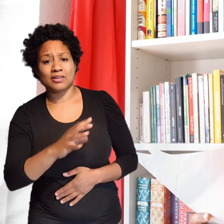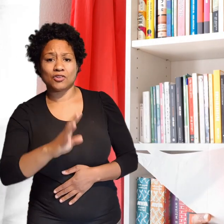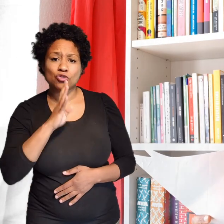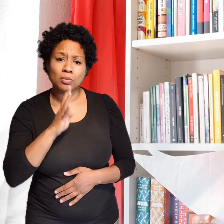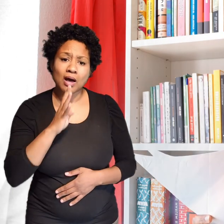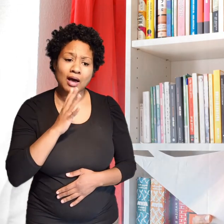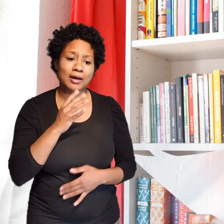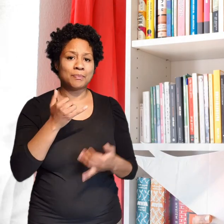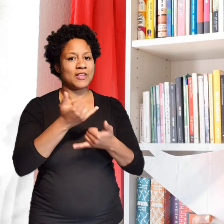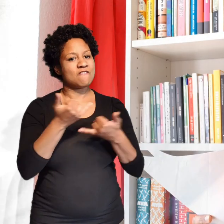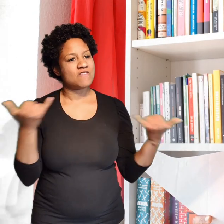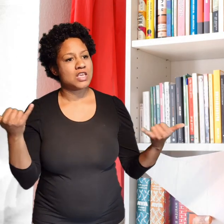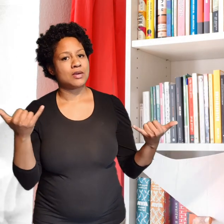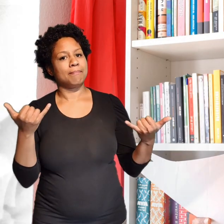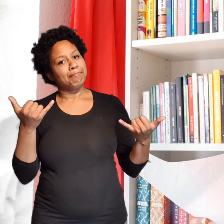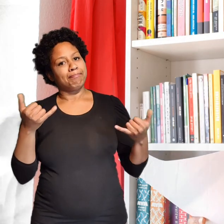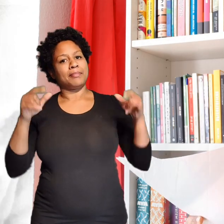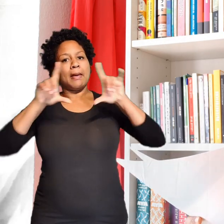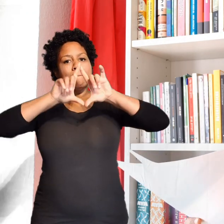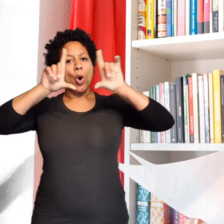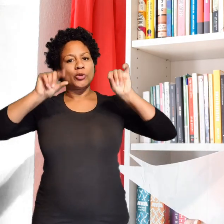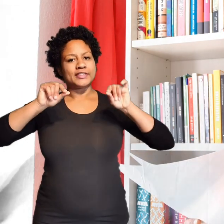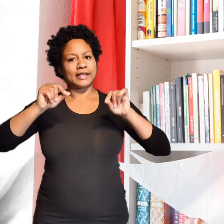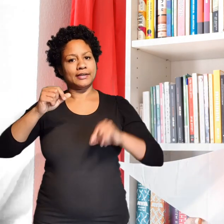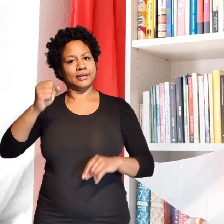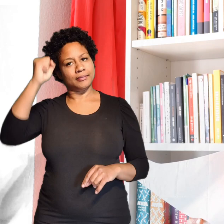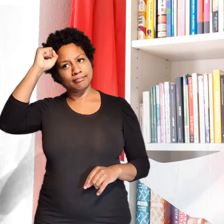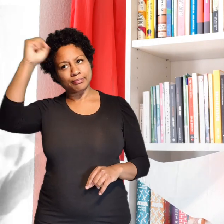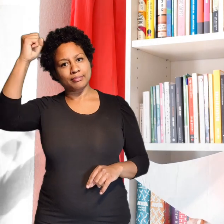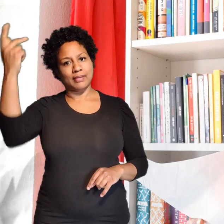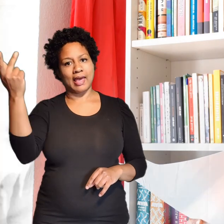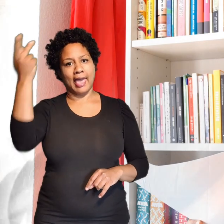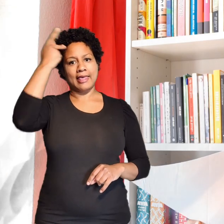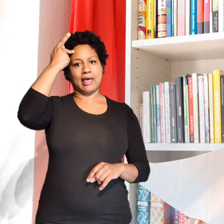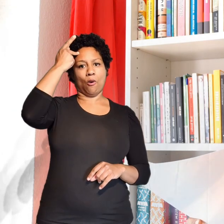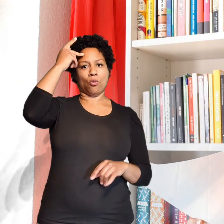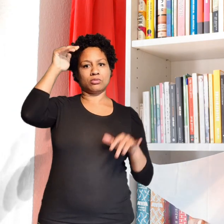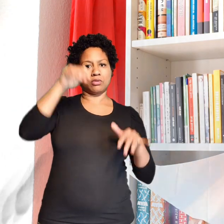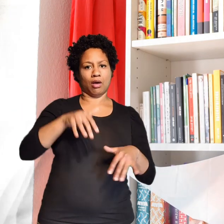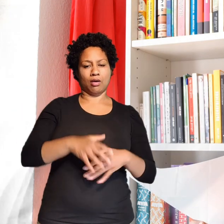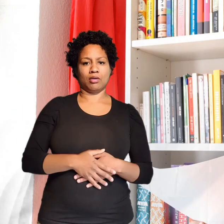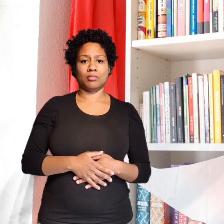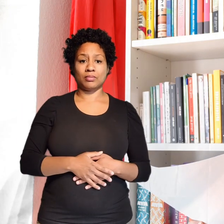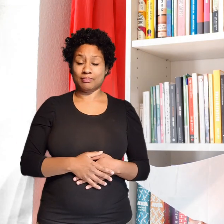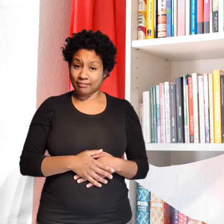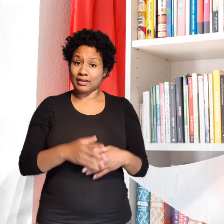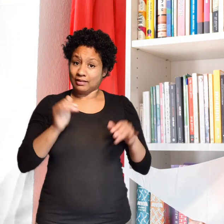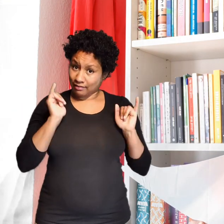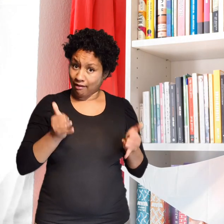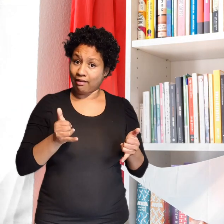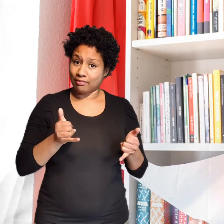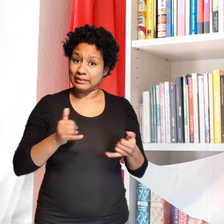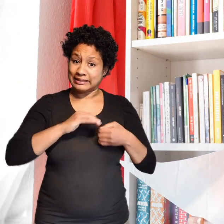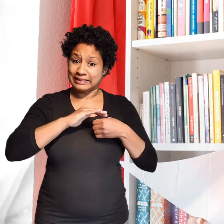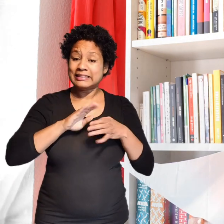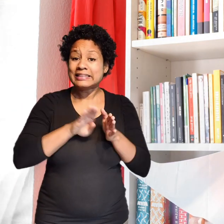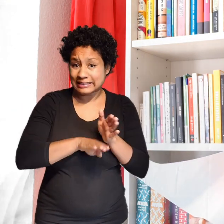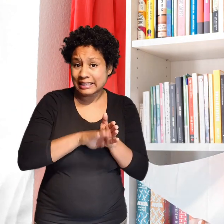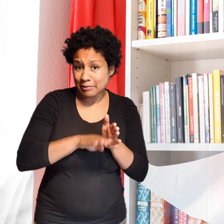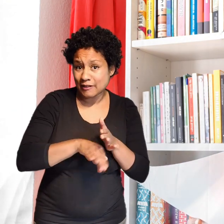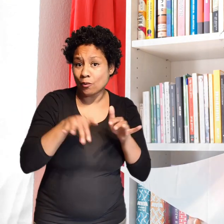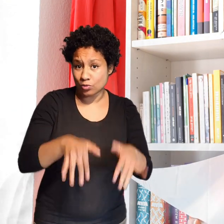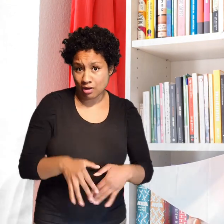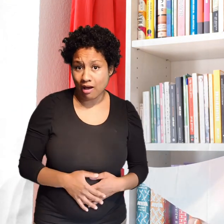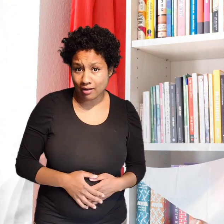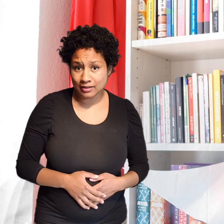eine Post-it-Note zu begreifen, als ständige Erinnerung daran, dass Diskriminierung existiert und dass